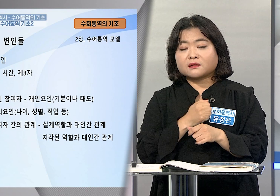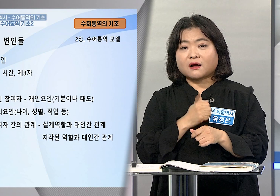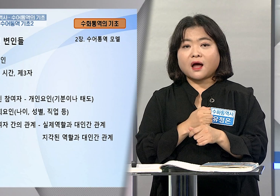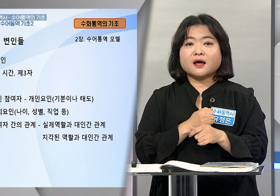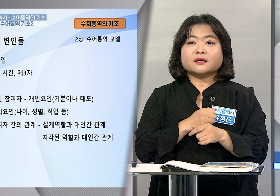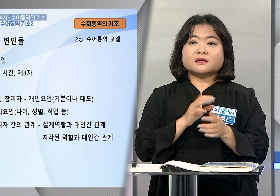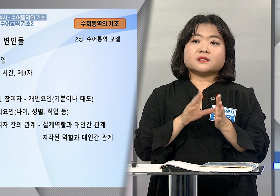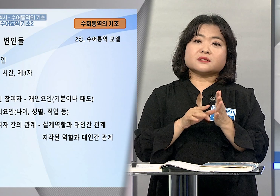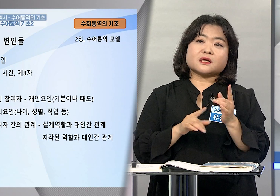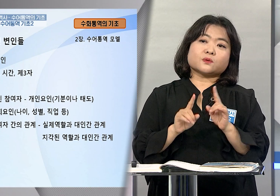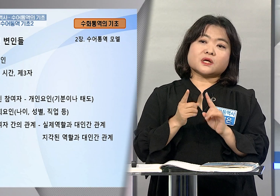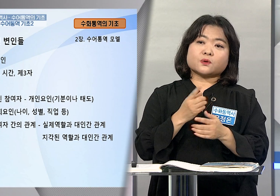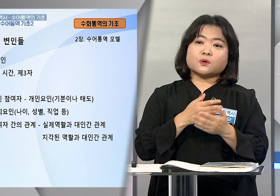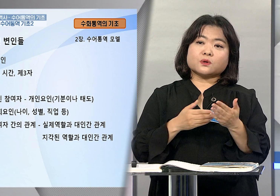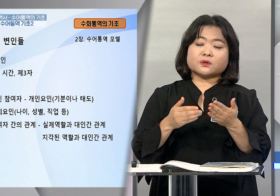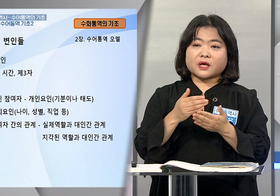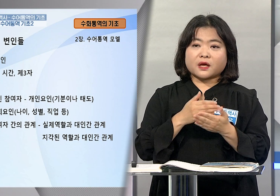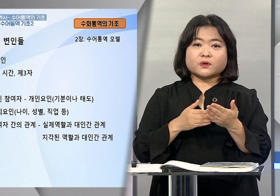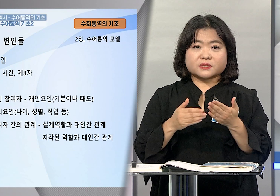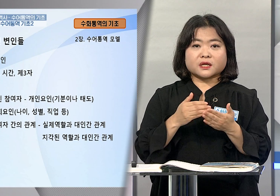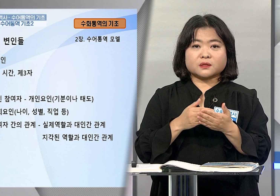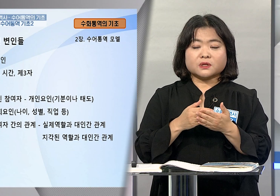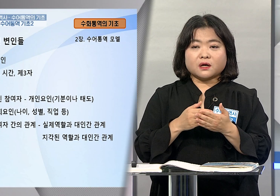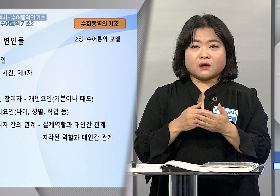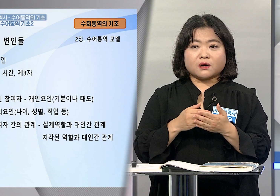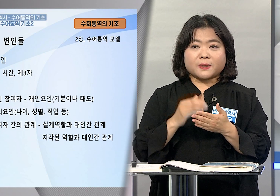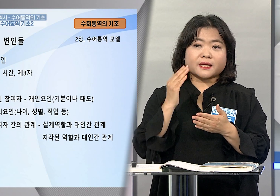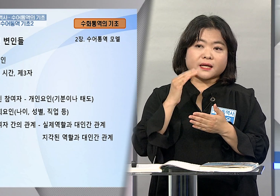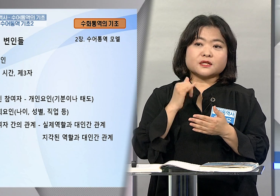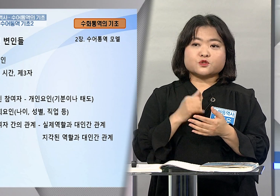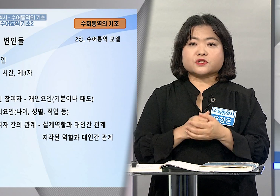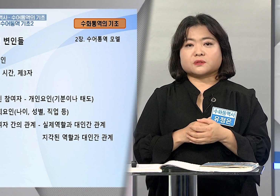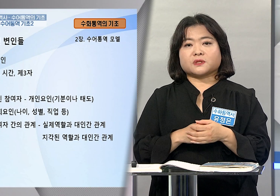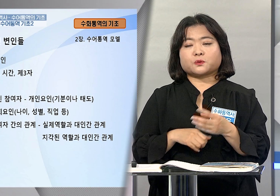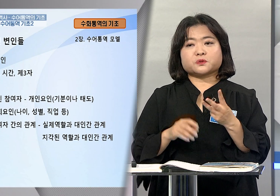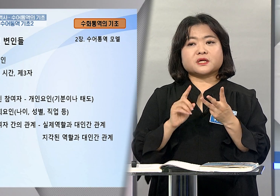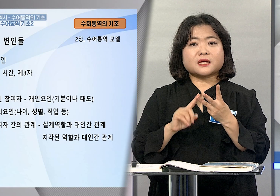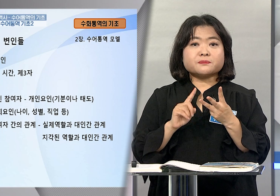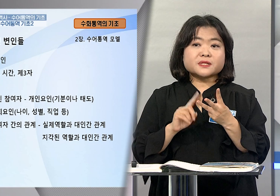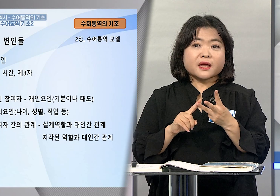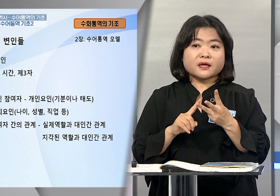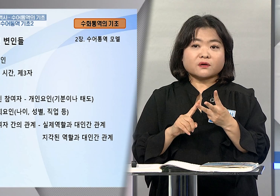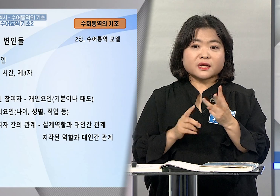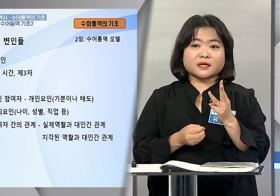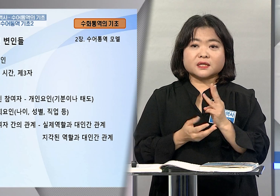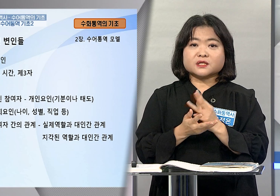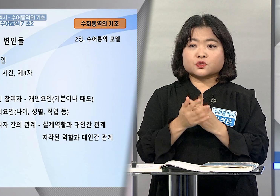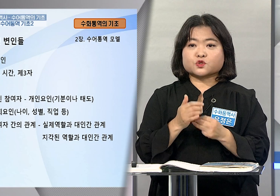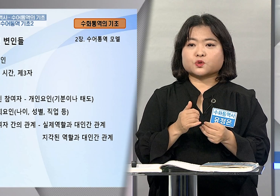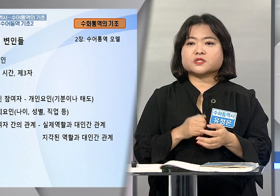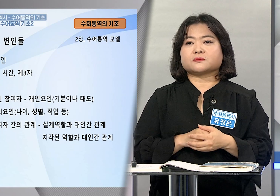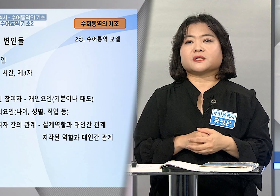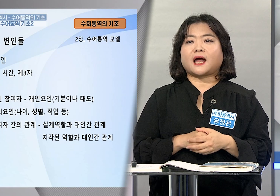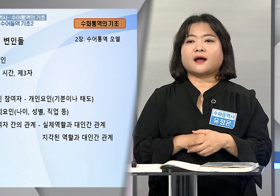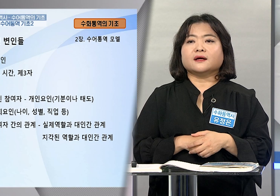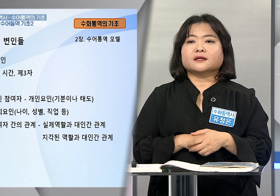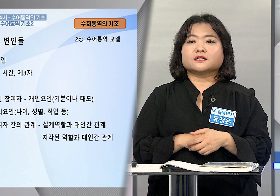한다던가 이럴 때는 상호작용에 굉장히 방해가 될 수 있습니다. 또 제3자의 영향이 있을 수도 있습니다.